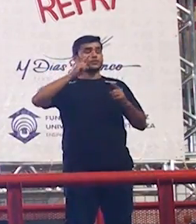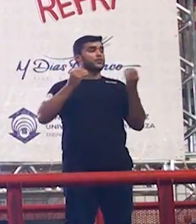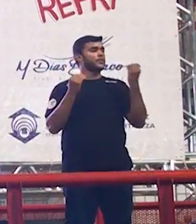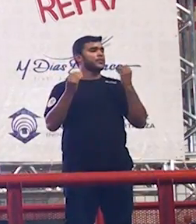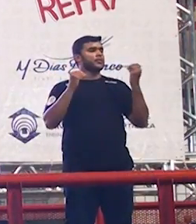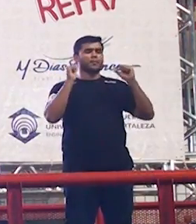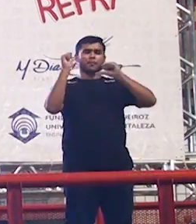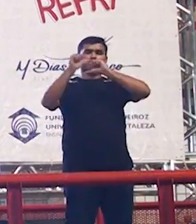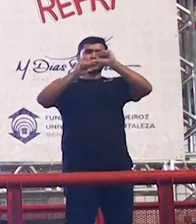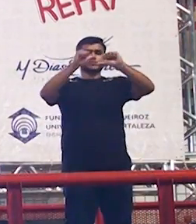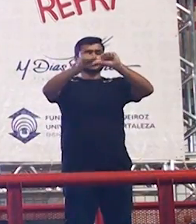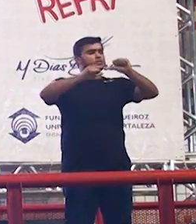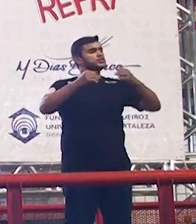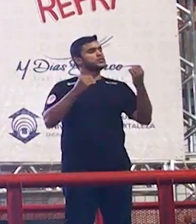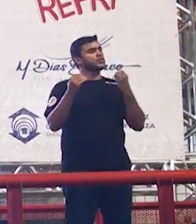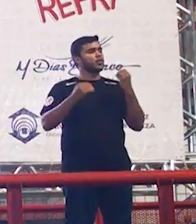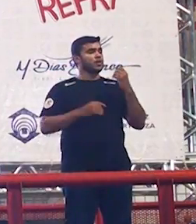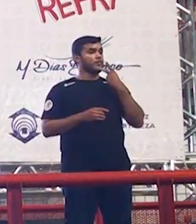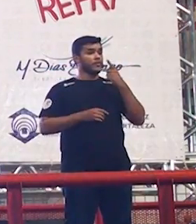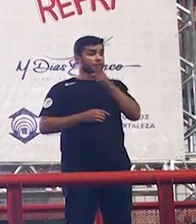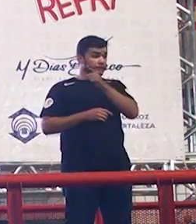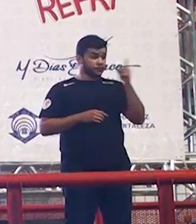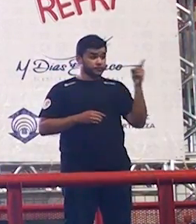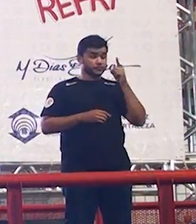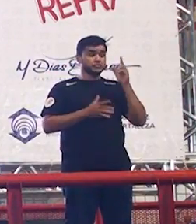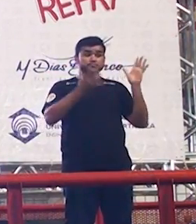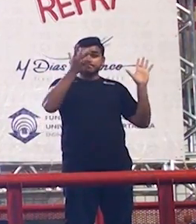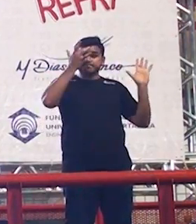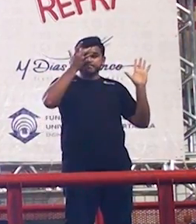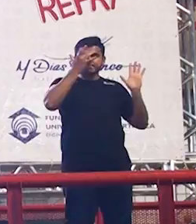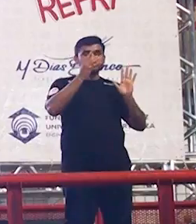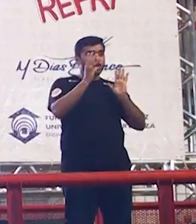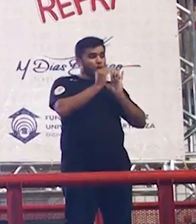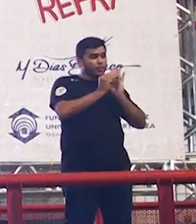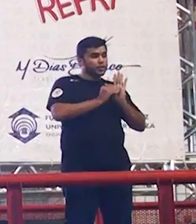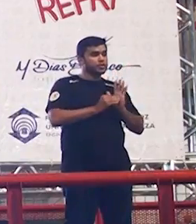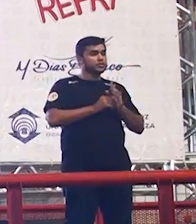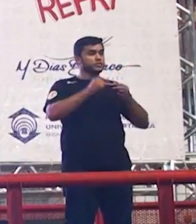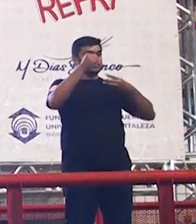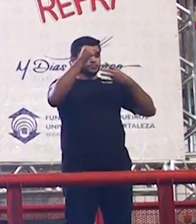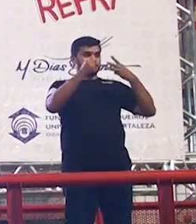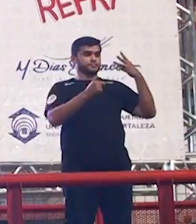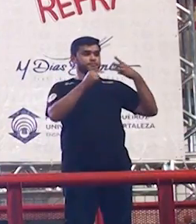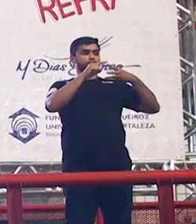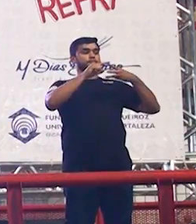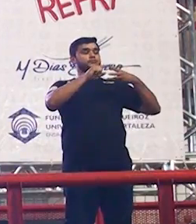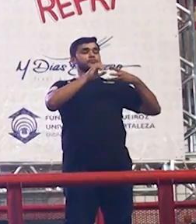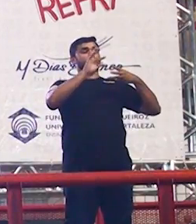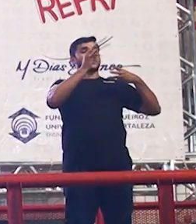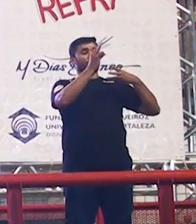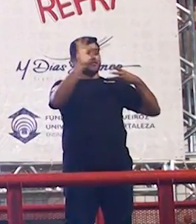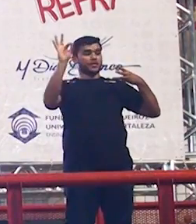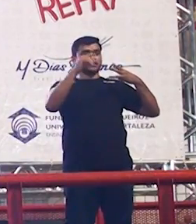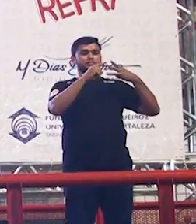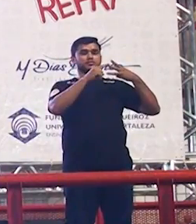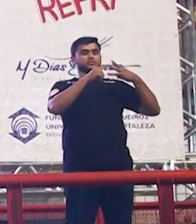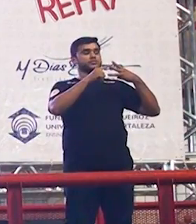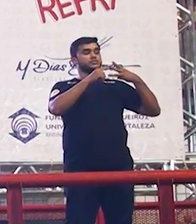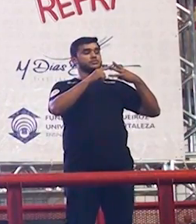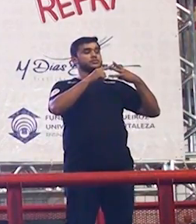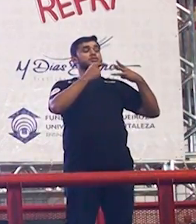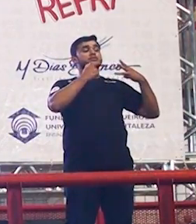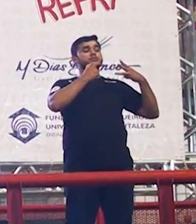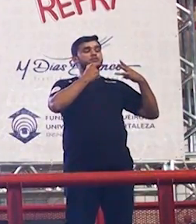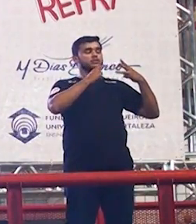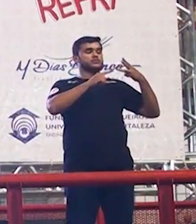já entender por que eu estou mandando vocês anotarem isso. Eu já bato nesse ponto. Anotamos? Professor,